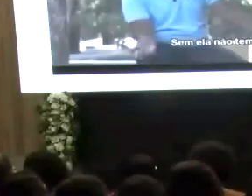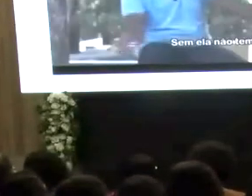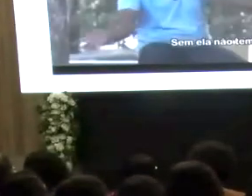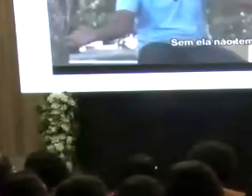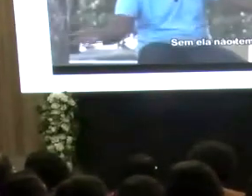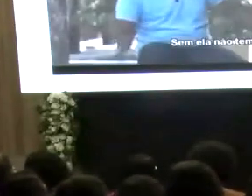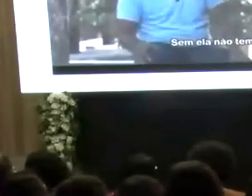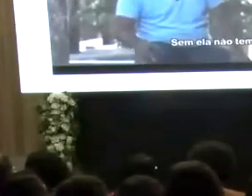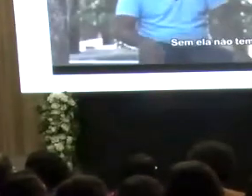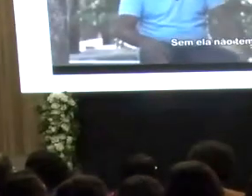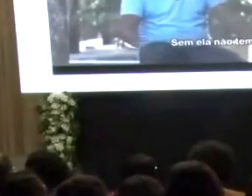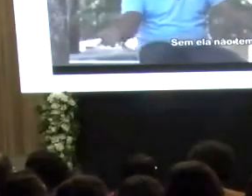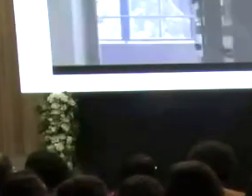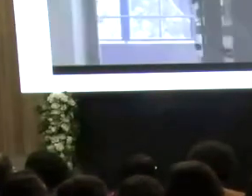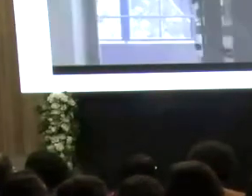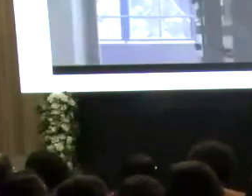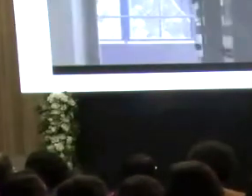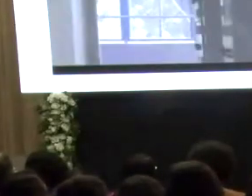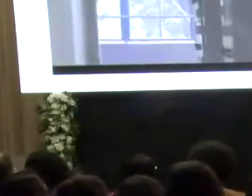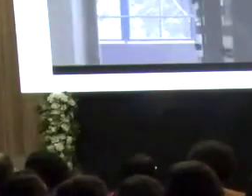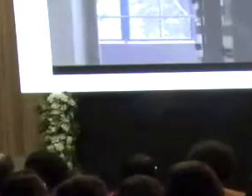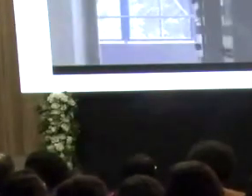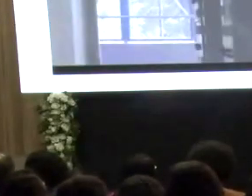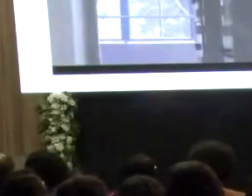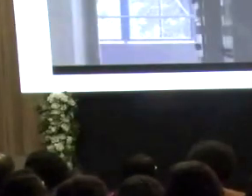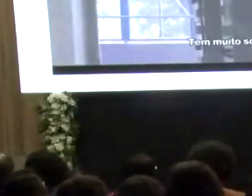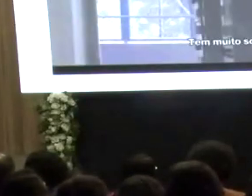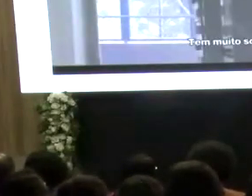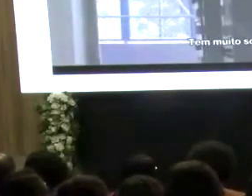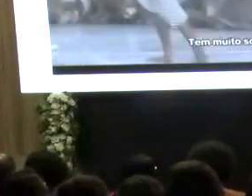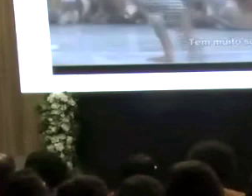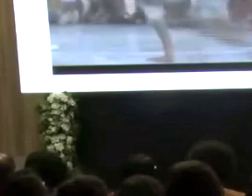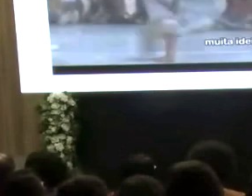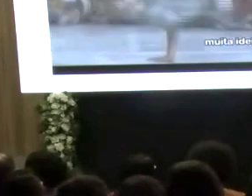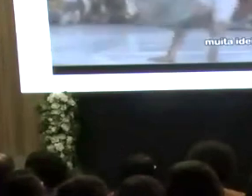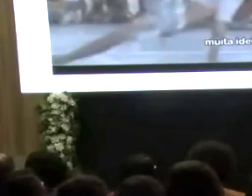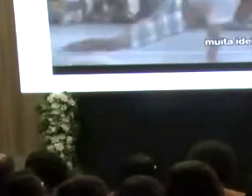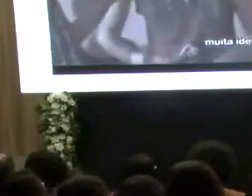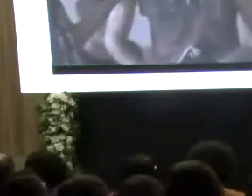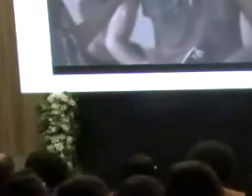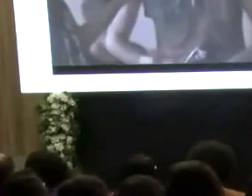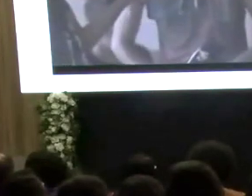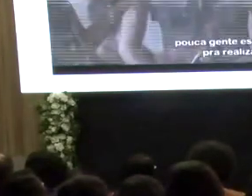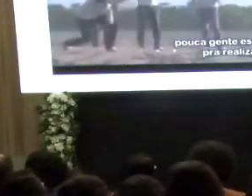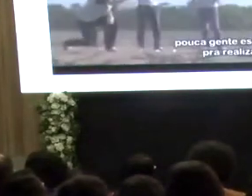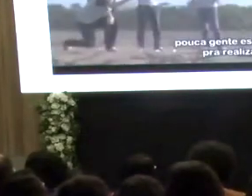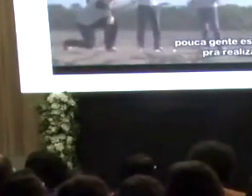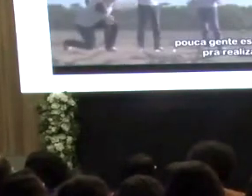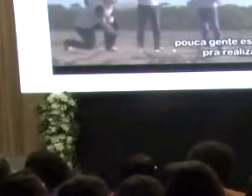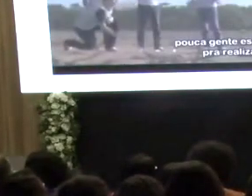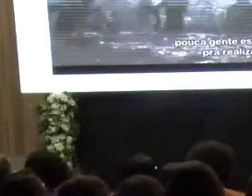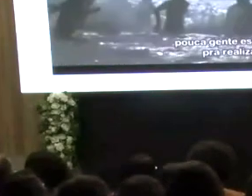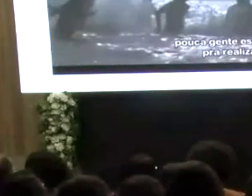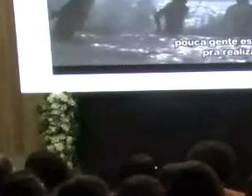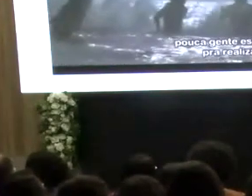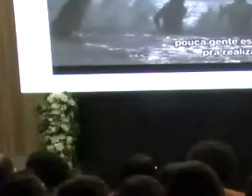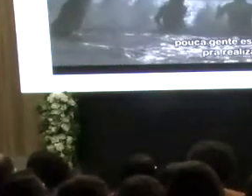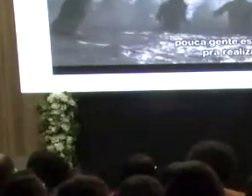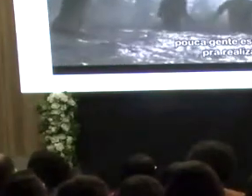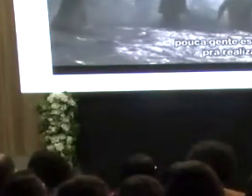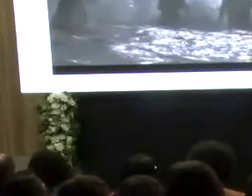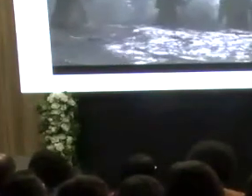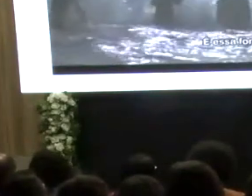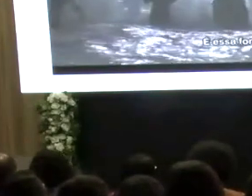ela, não tem sentido. Tem muito sonho, muita ideia, pouca gente escutando